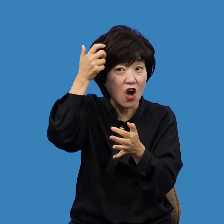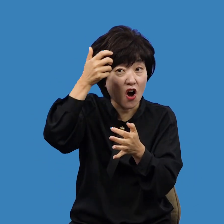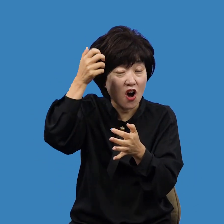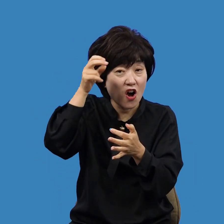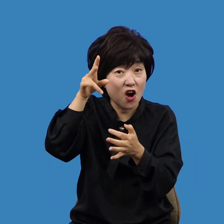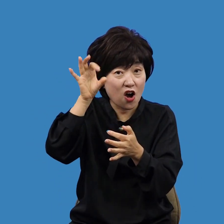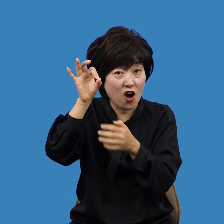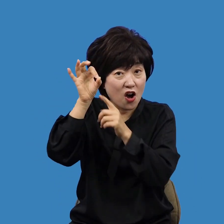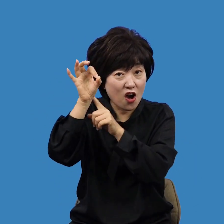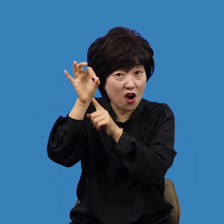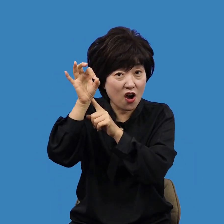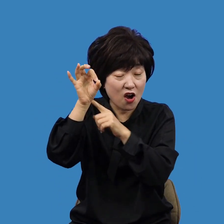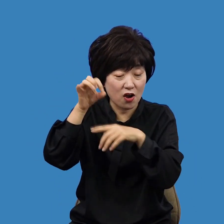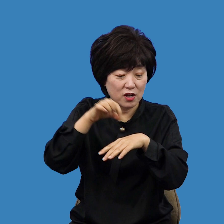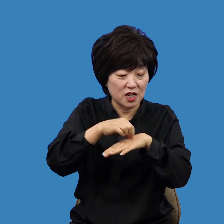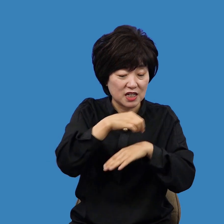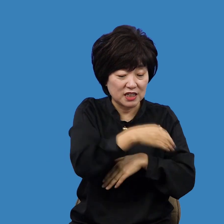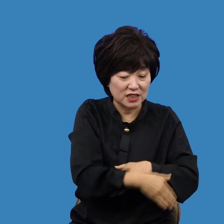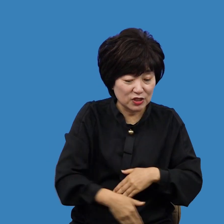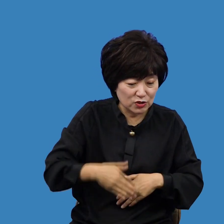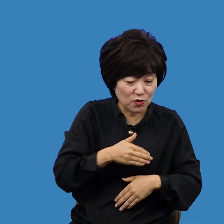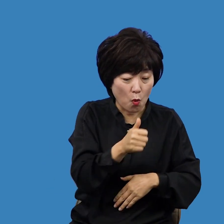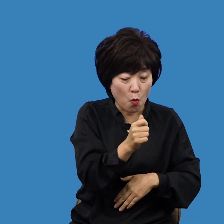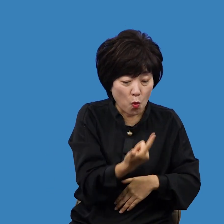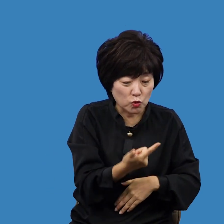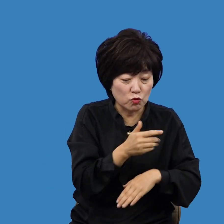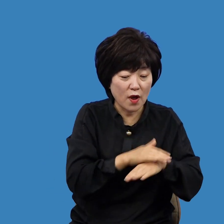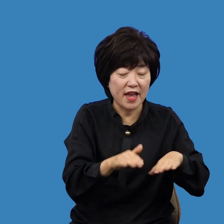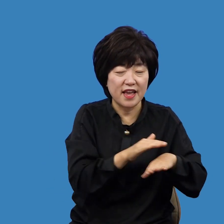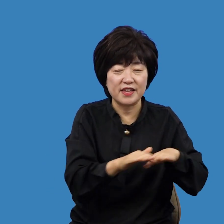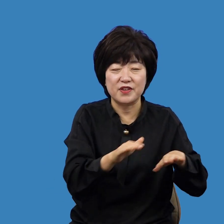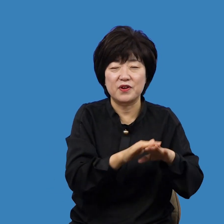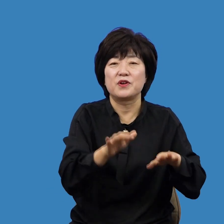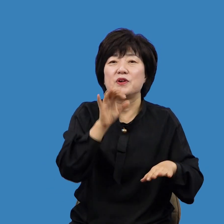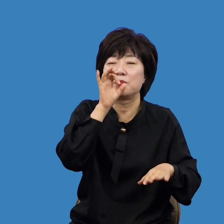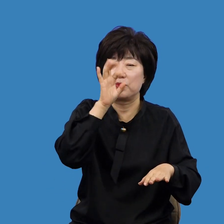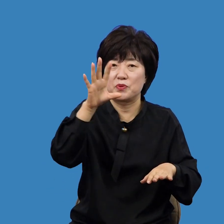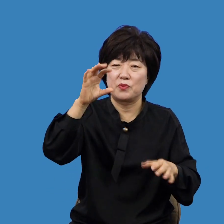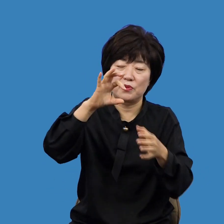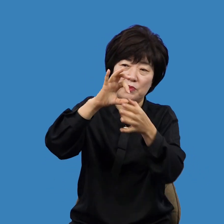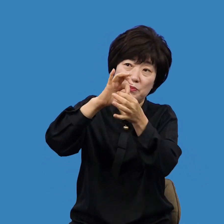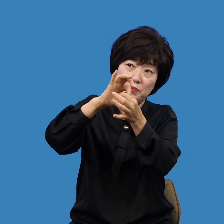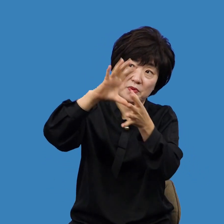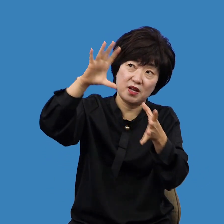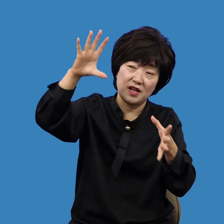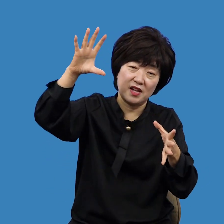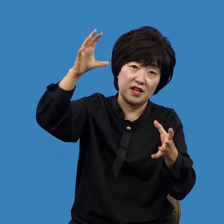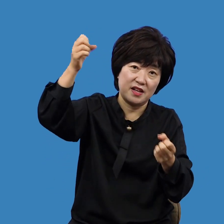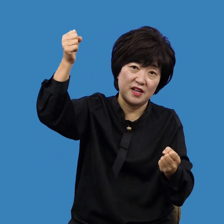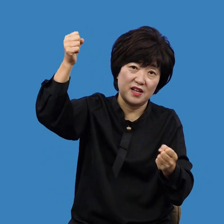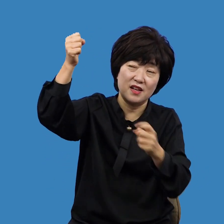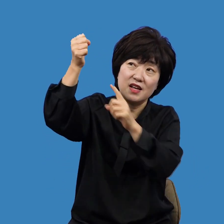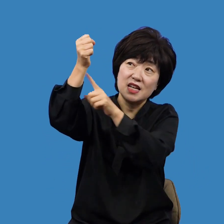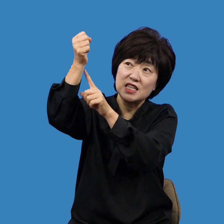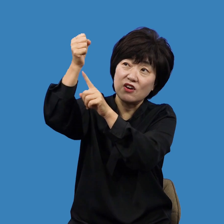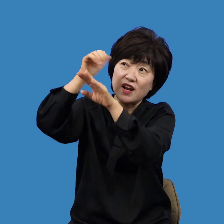것은 혼과 육으로 해결할 수 있는 것이 아니에요. 혼과 육으로 해결할 수 있는 것이 아니라 오직